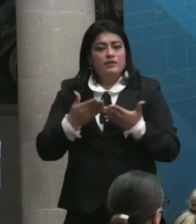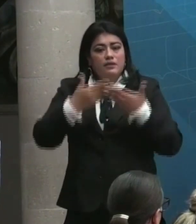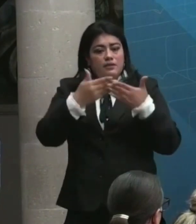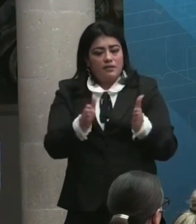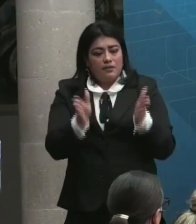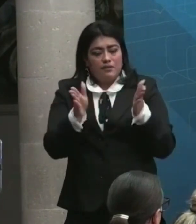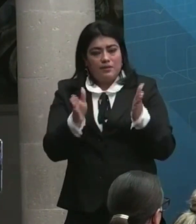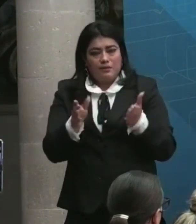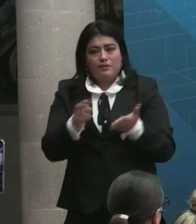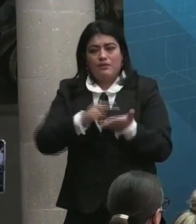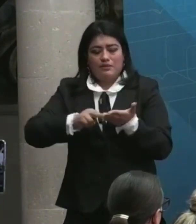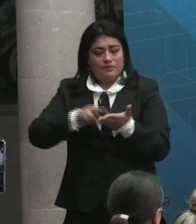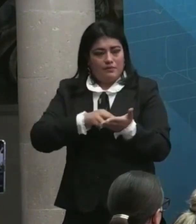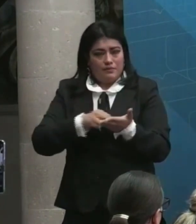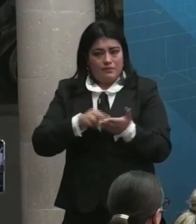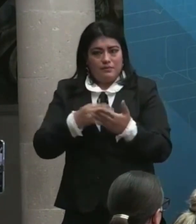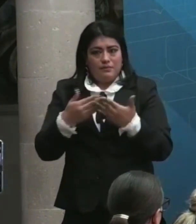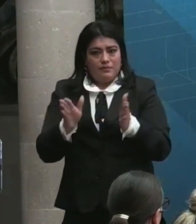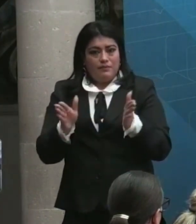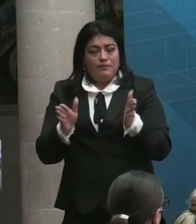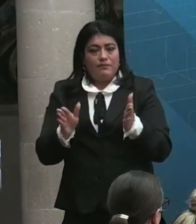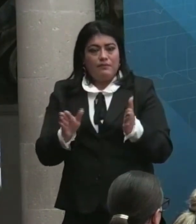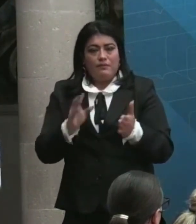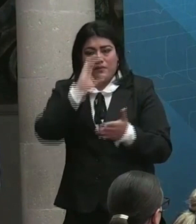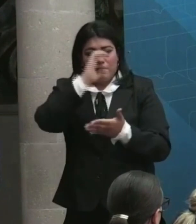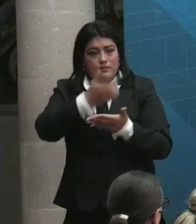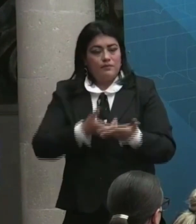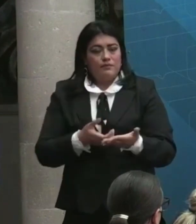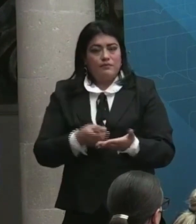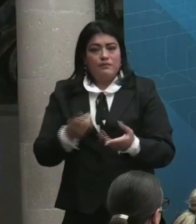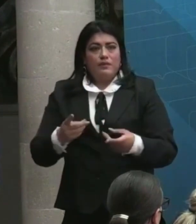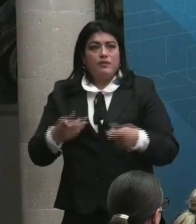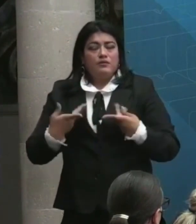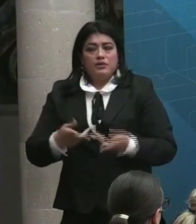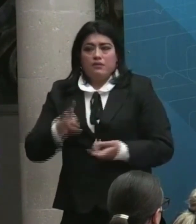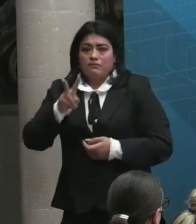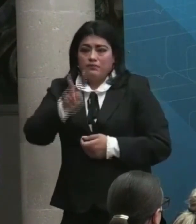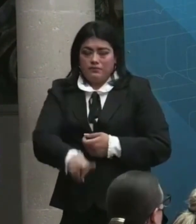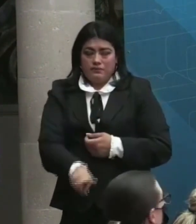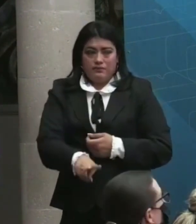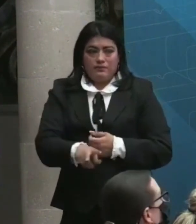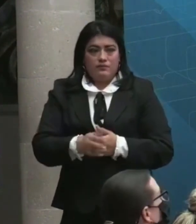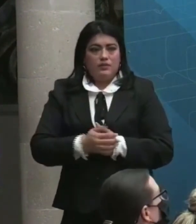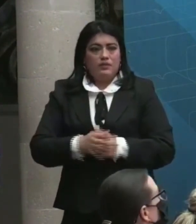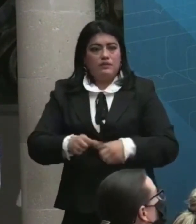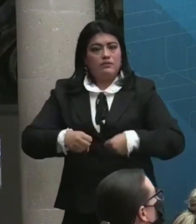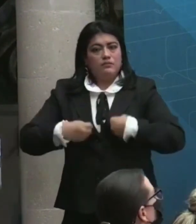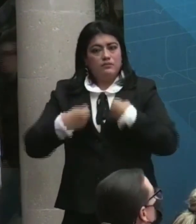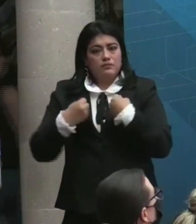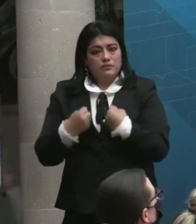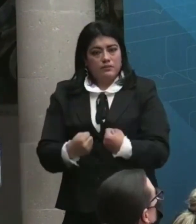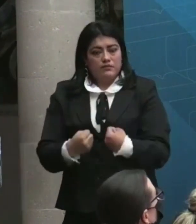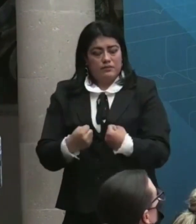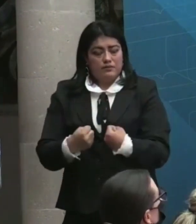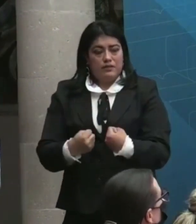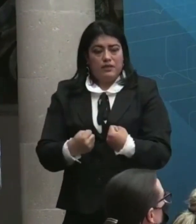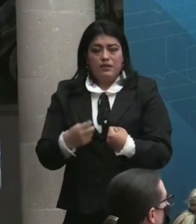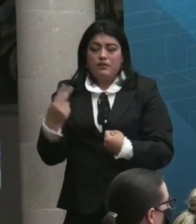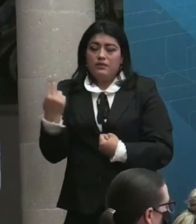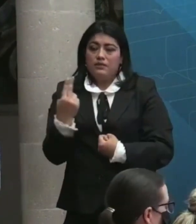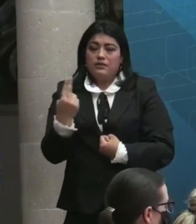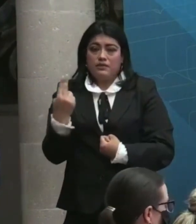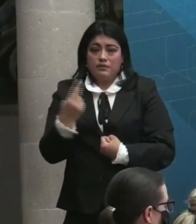de contratación pública. Requerimos dar certidumbre jurídica y requerimos entonces que